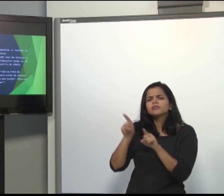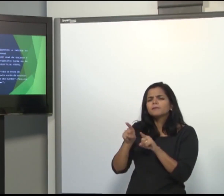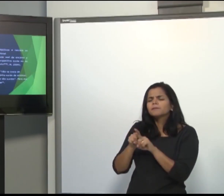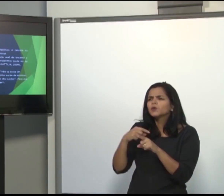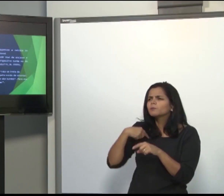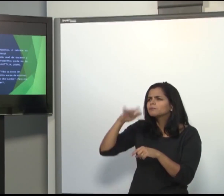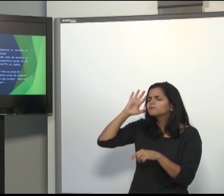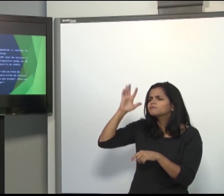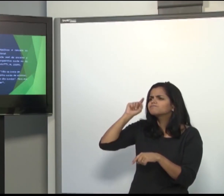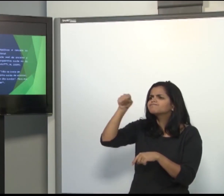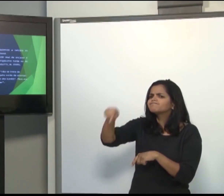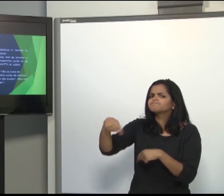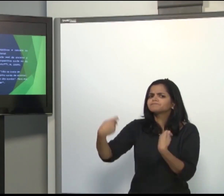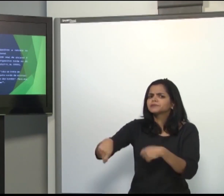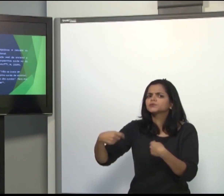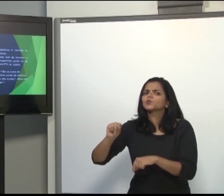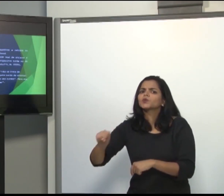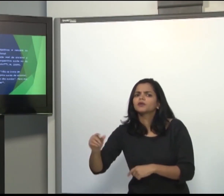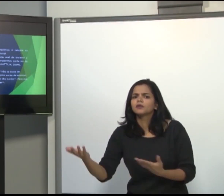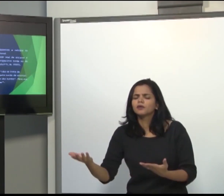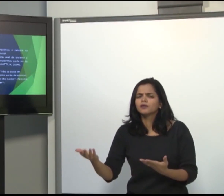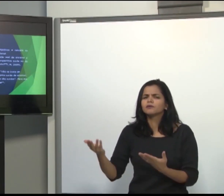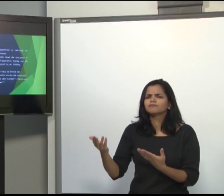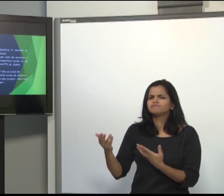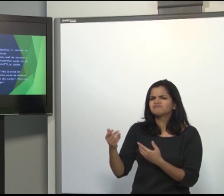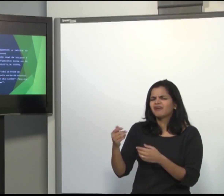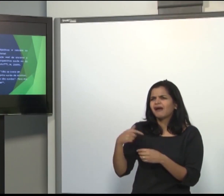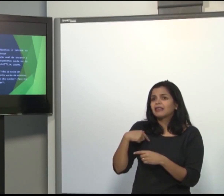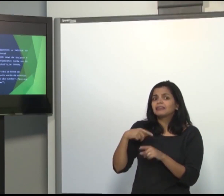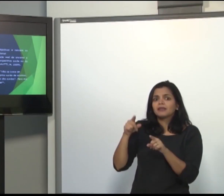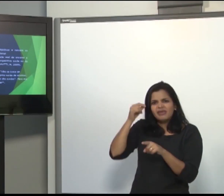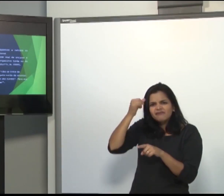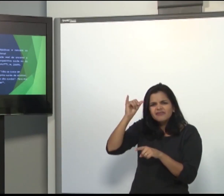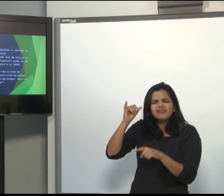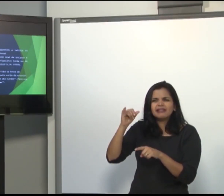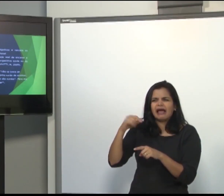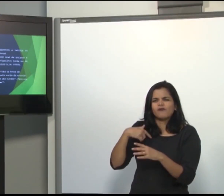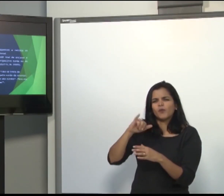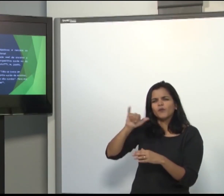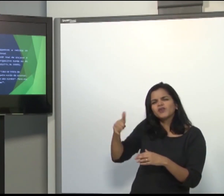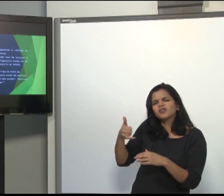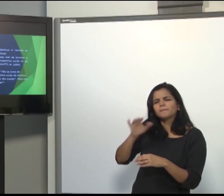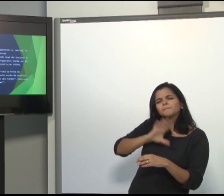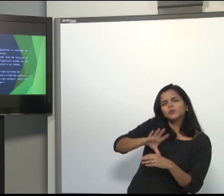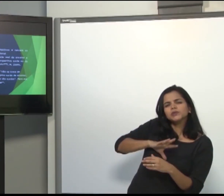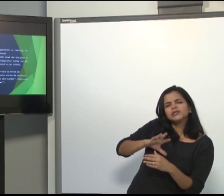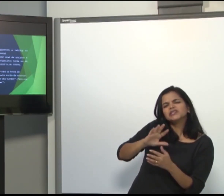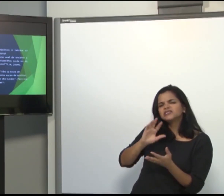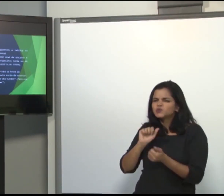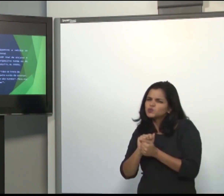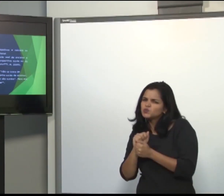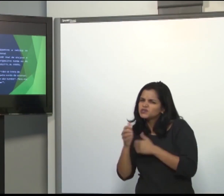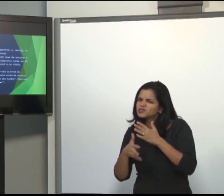ensino. Então, eu tenho que evitar utilizar material do português, aula do português. Não, porque é